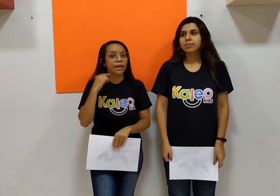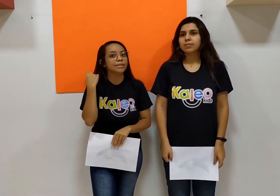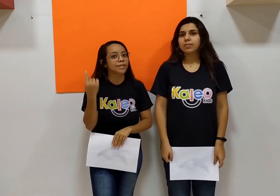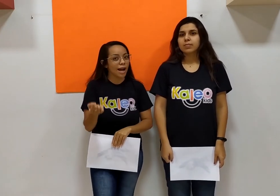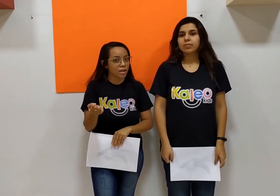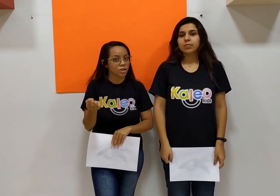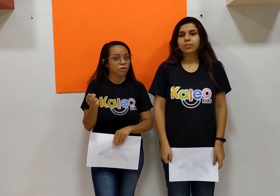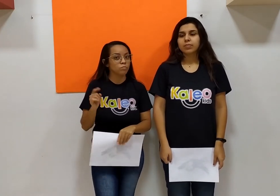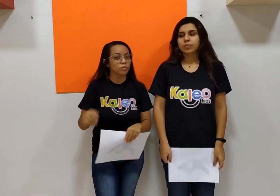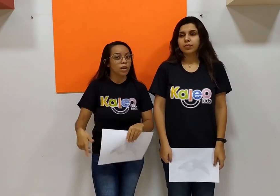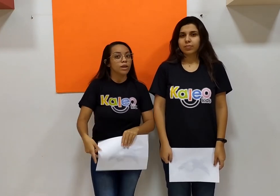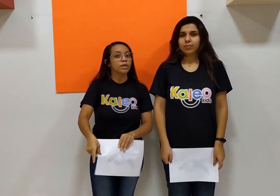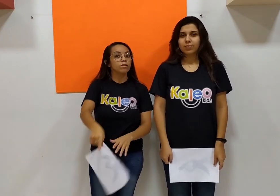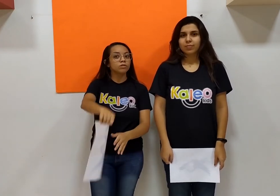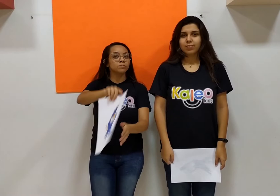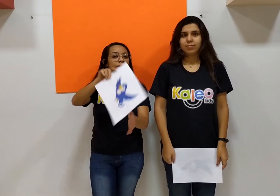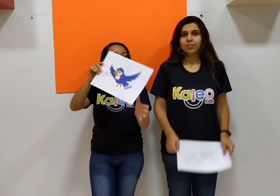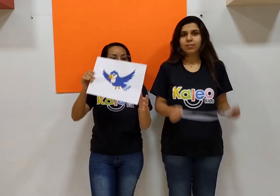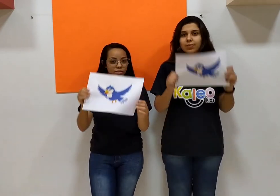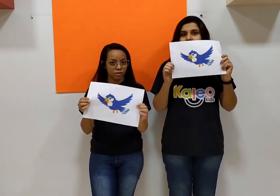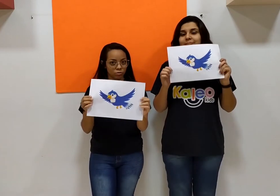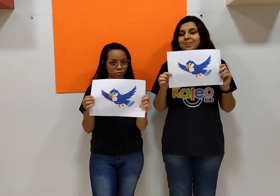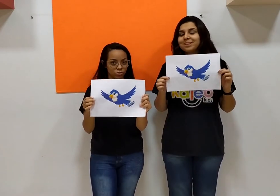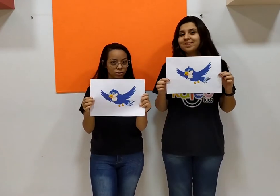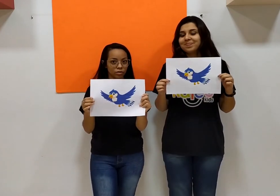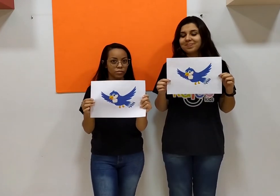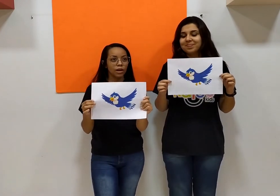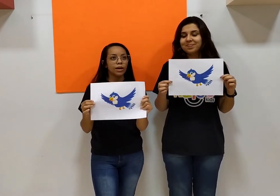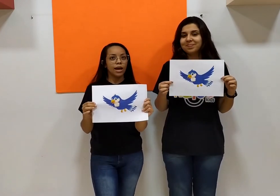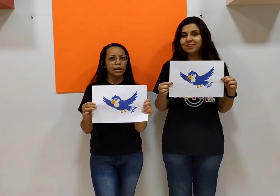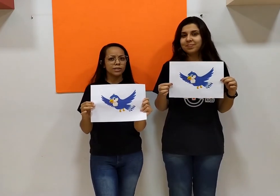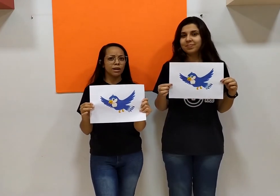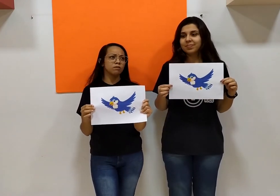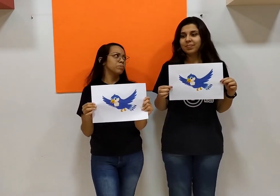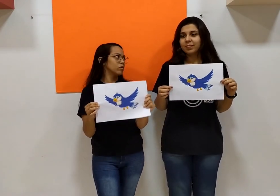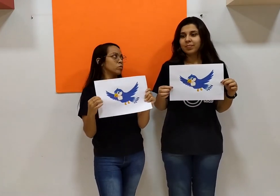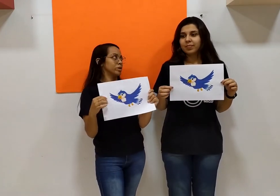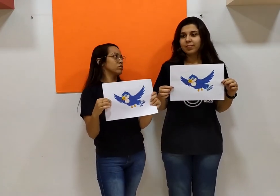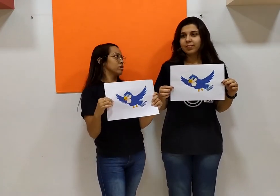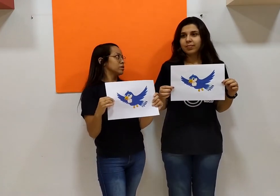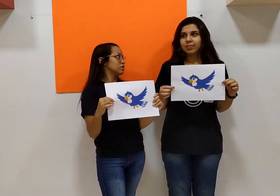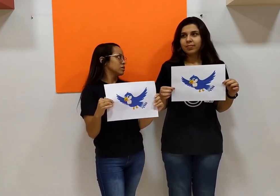Vocês acham que os pássaros, eles têm preocupações?